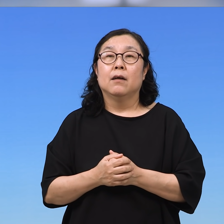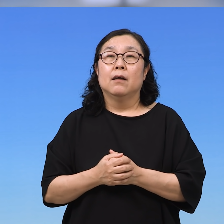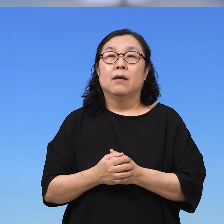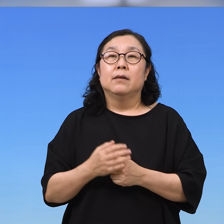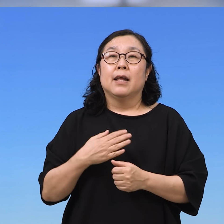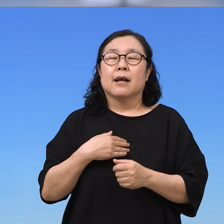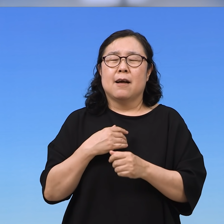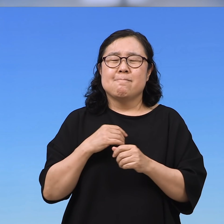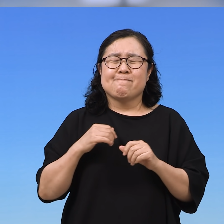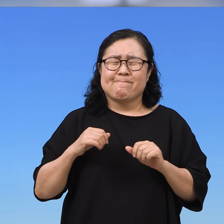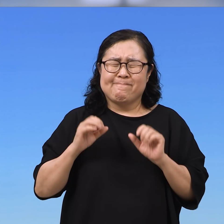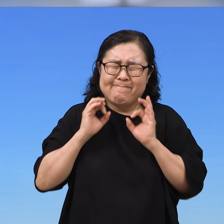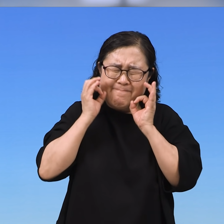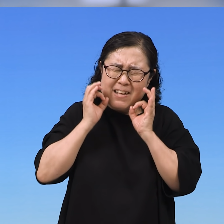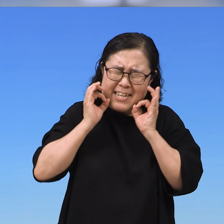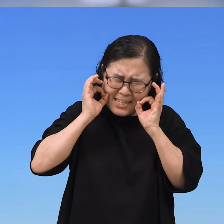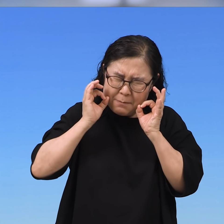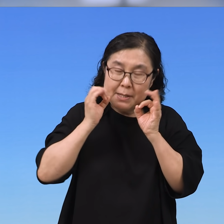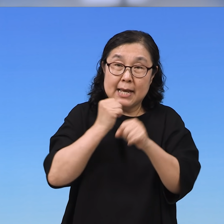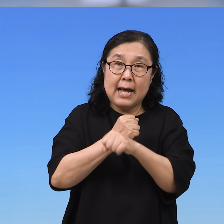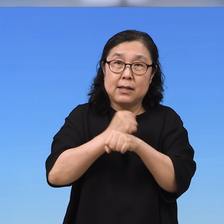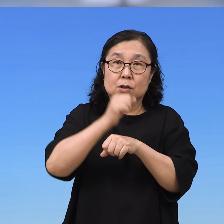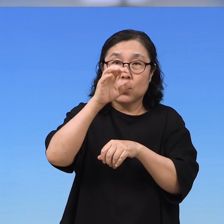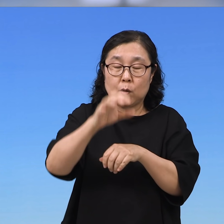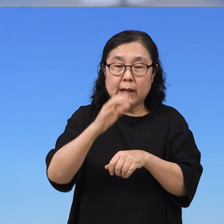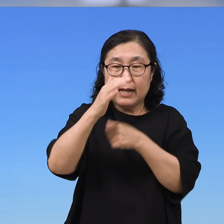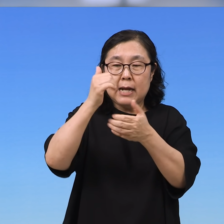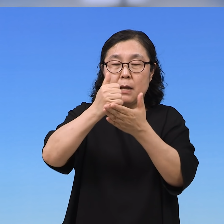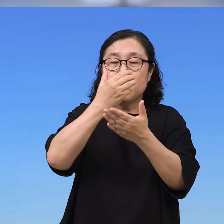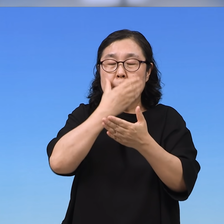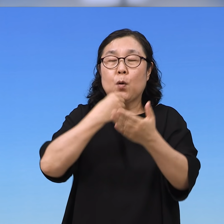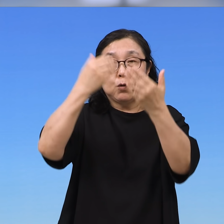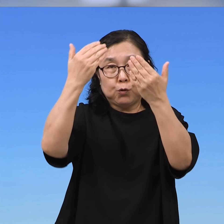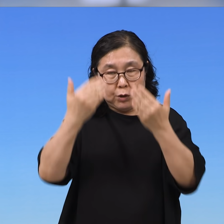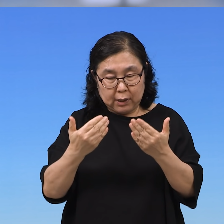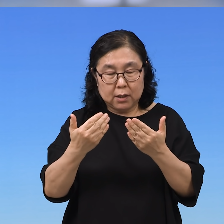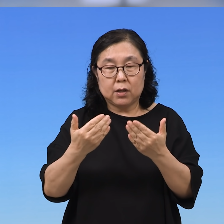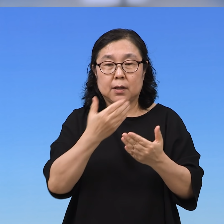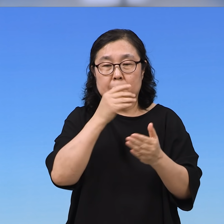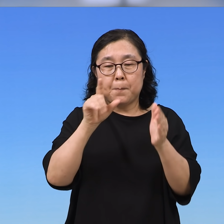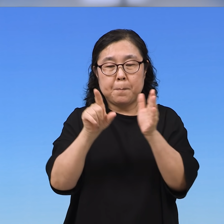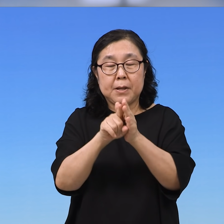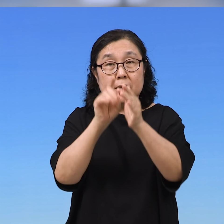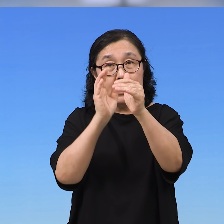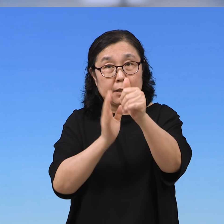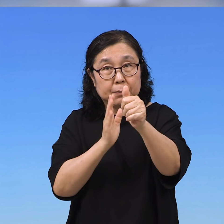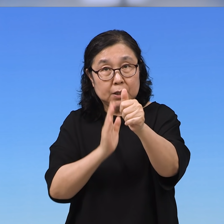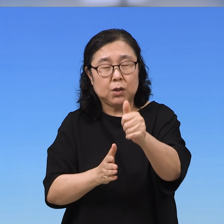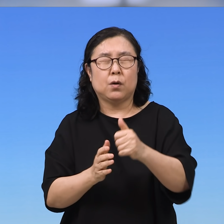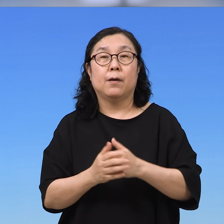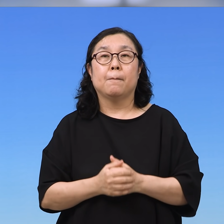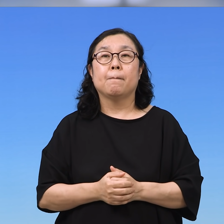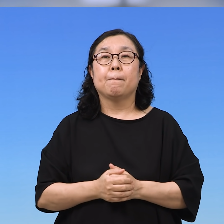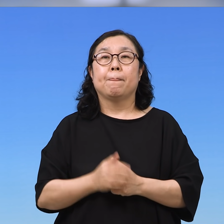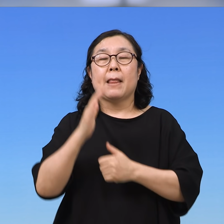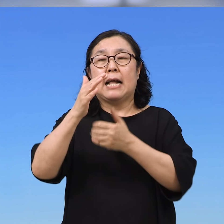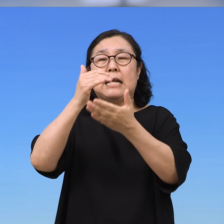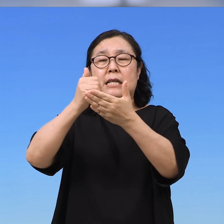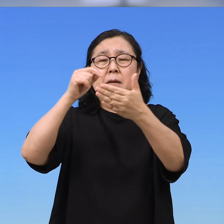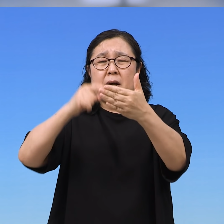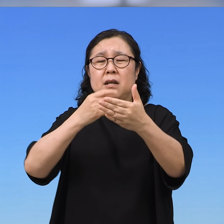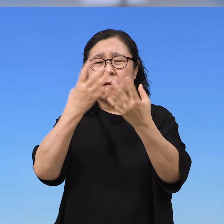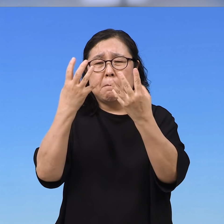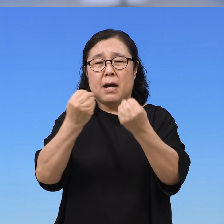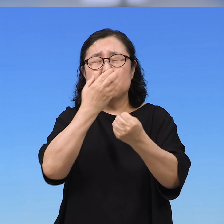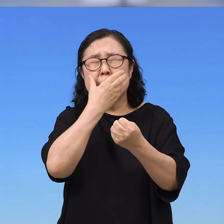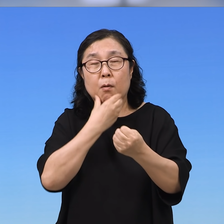아시겠습니까? 몸부림치고 노력하는 그곳에 하나님이 복 주시는 줄 믿으시기를 바랍니다. 여러분, 하나님 안에서 많은 복을